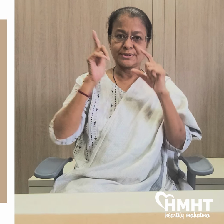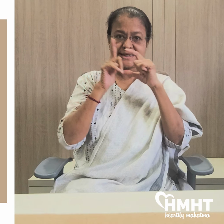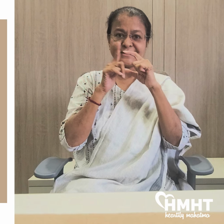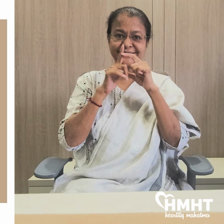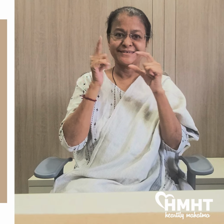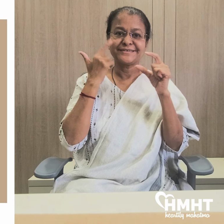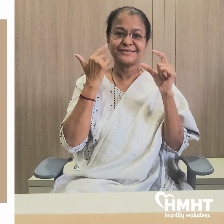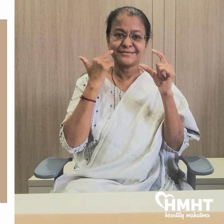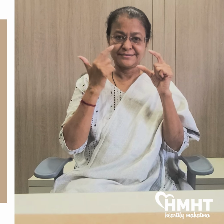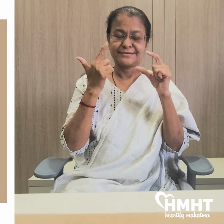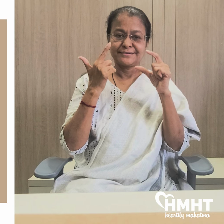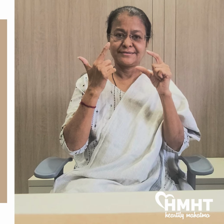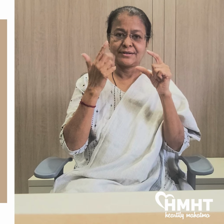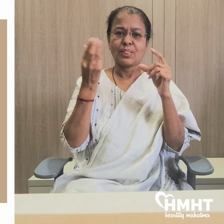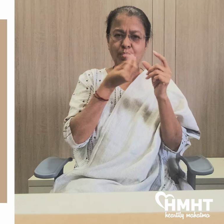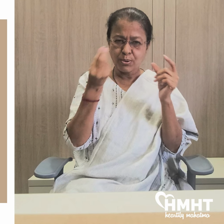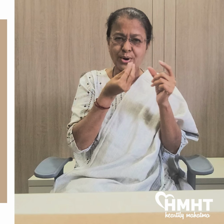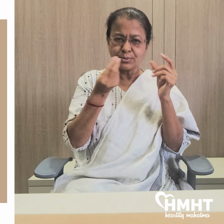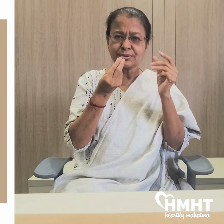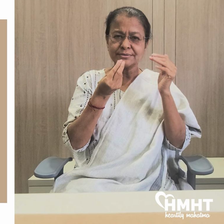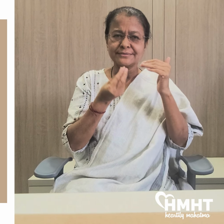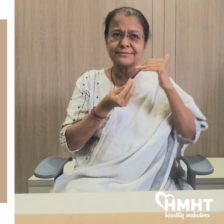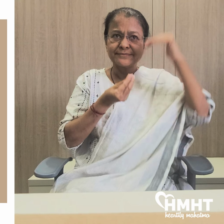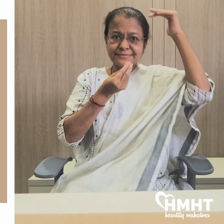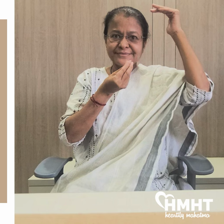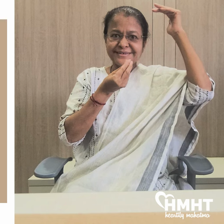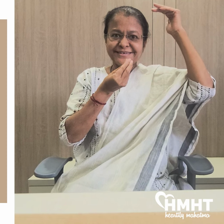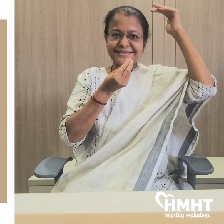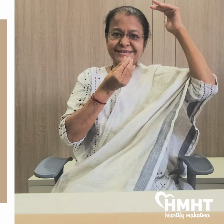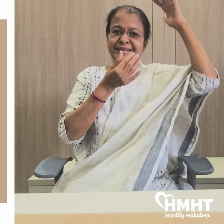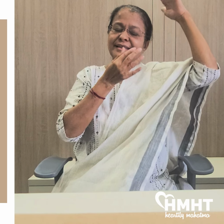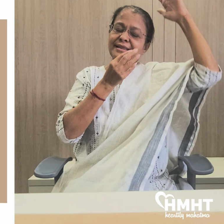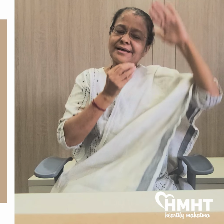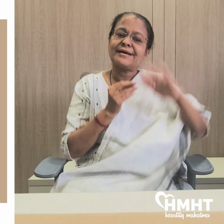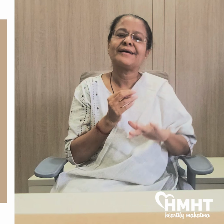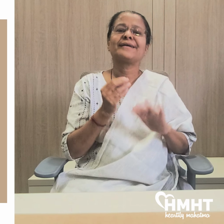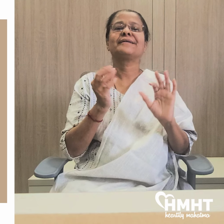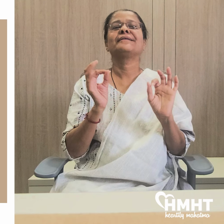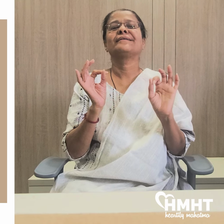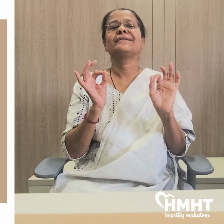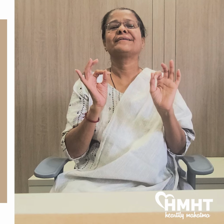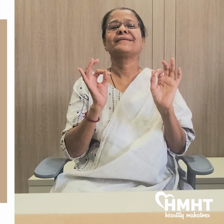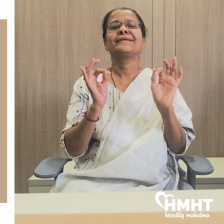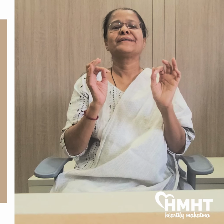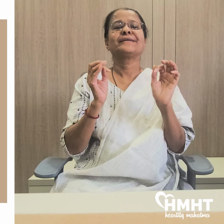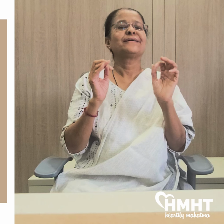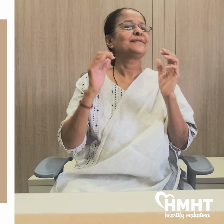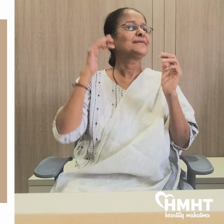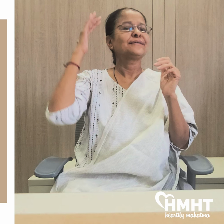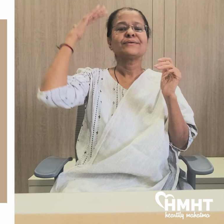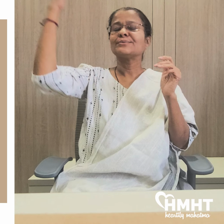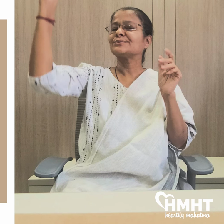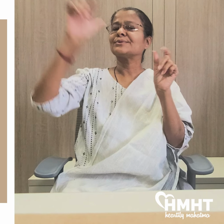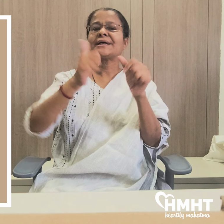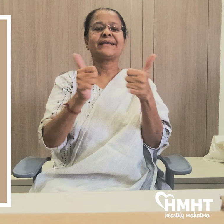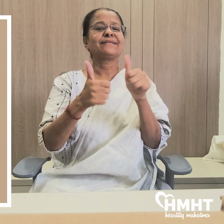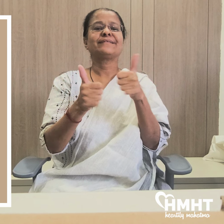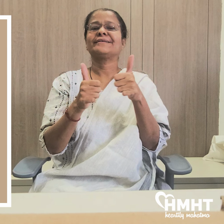ને, આમ જરાક ટેટો ઊંચો આવે, ફૂસ થઈને હવા નીકળી જાય, પાછો હવા નીકળી, ગુસ્સો થાય જ નહીં.